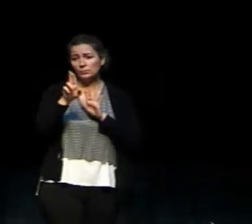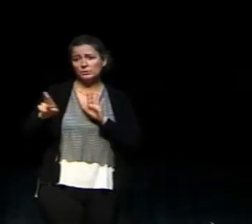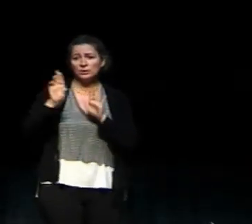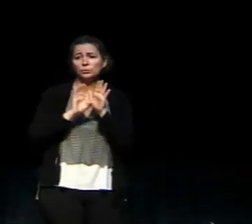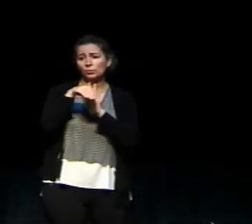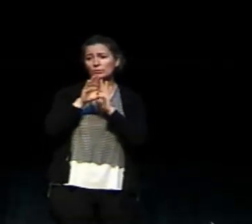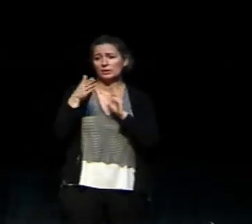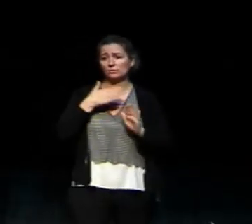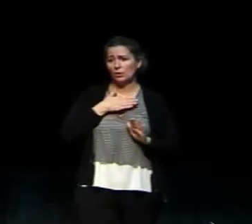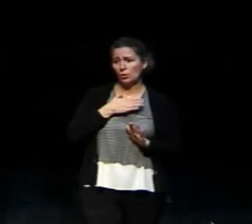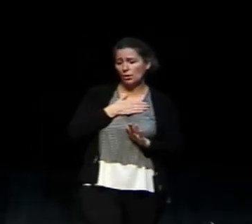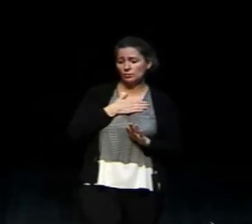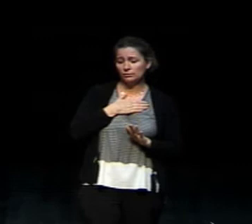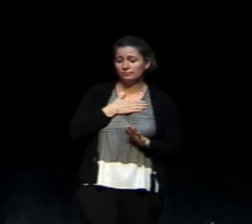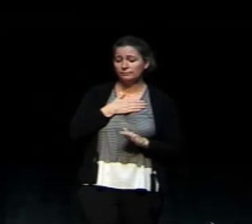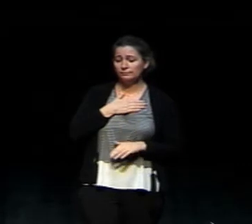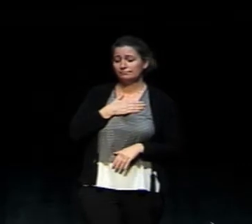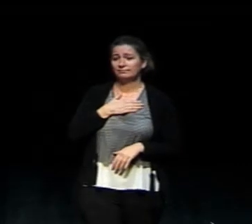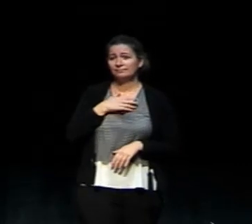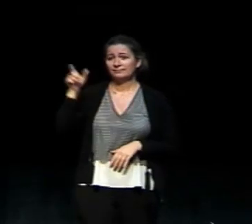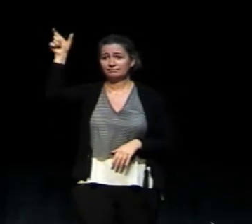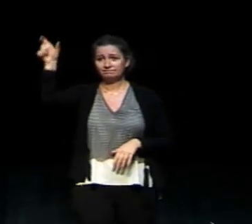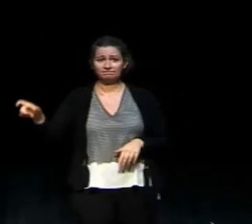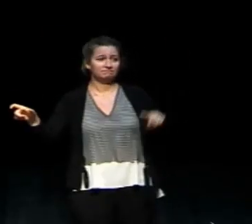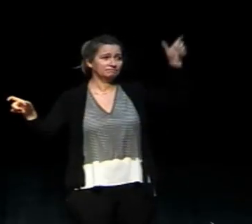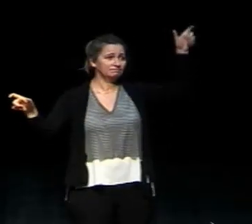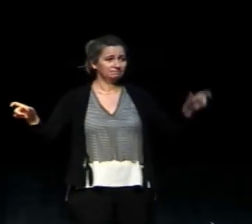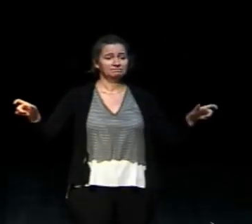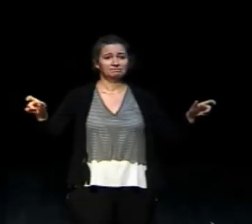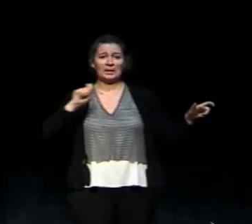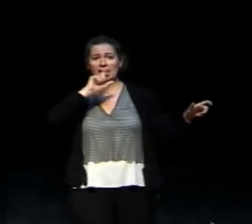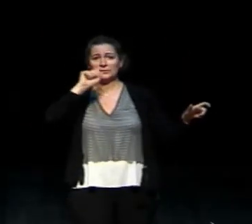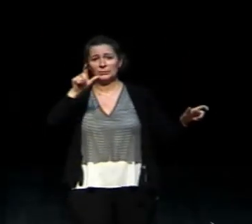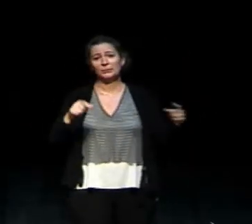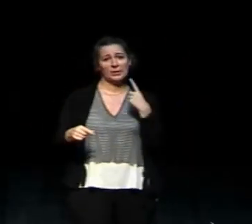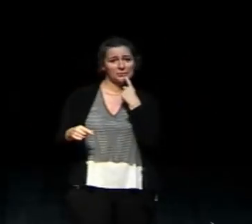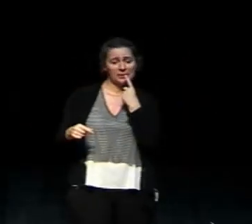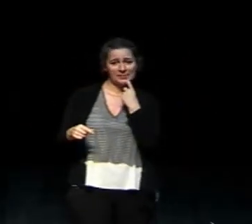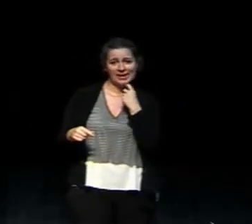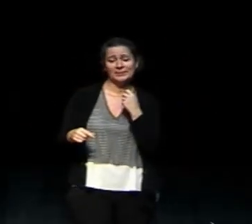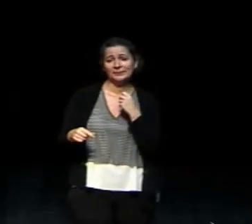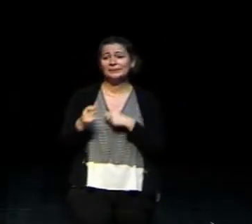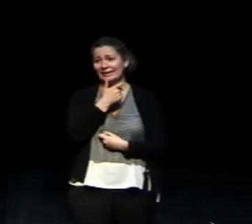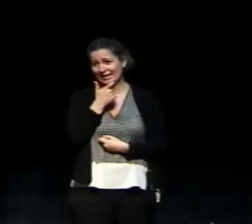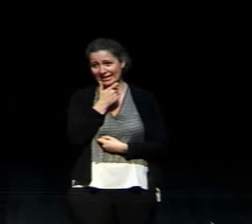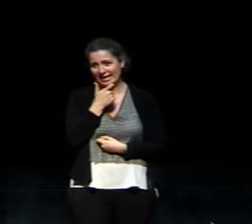Aqui, a minha proposta de uso de ensino de línguas é que você